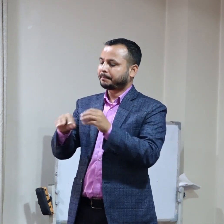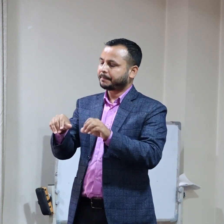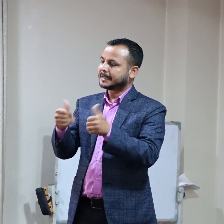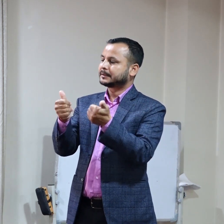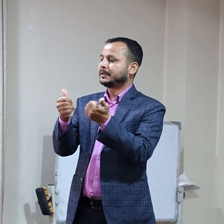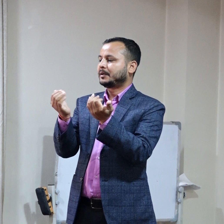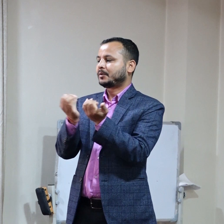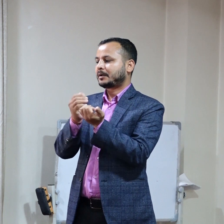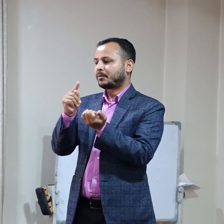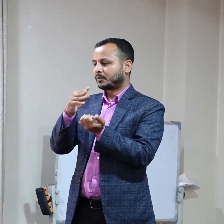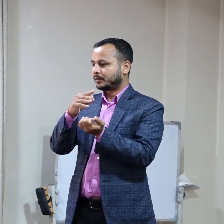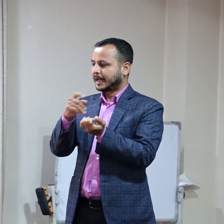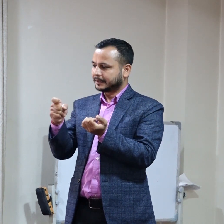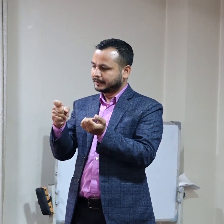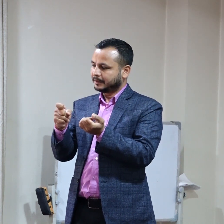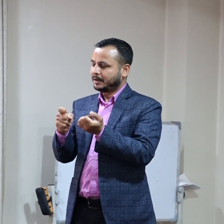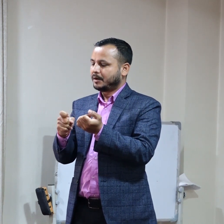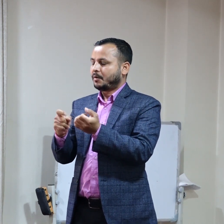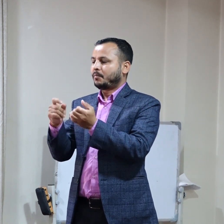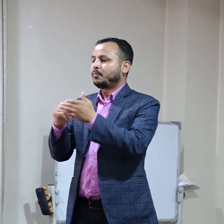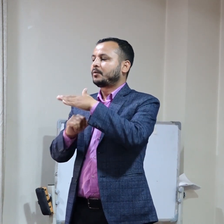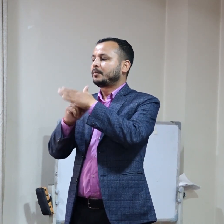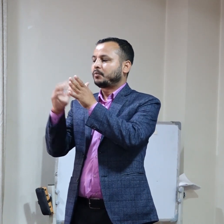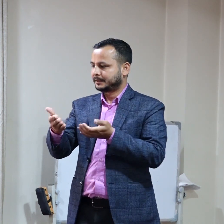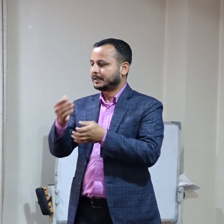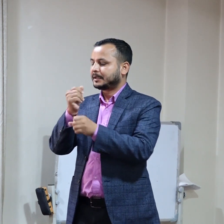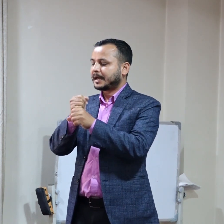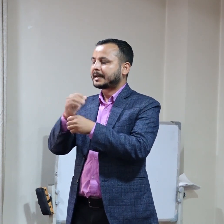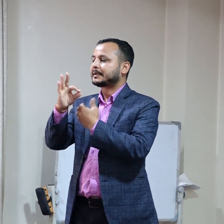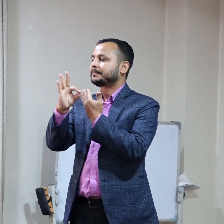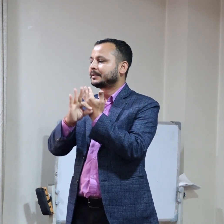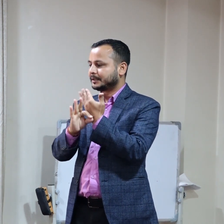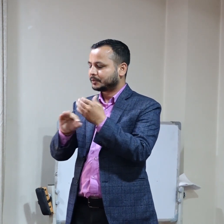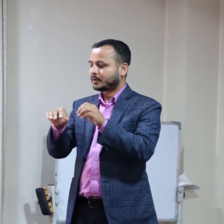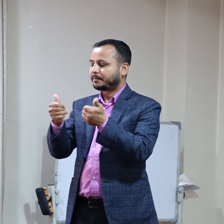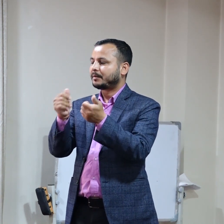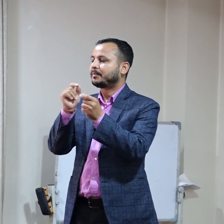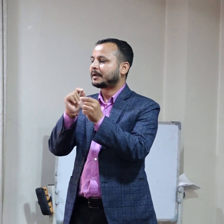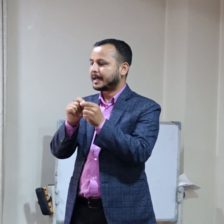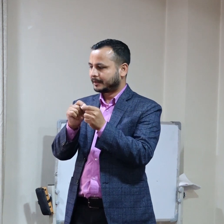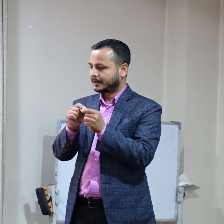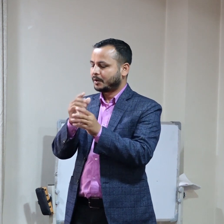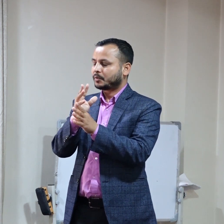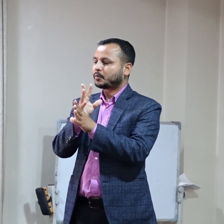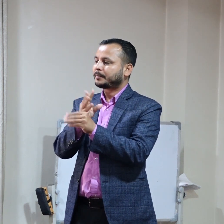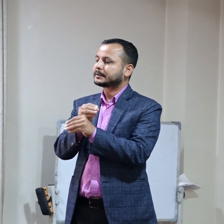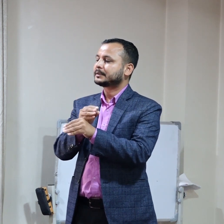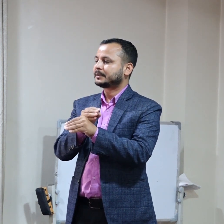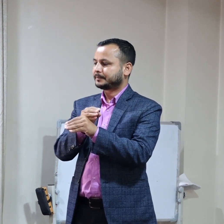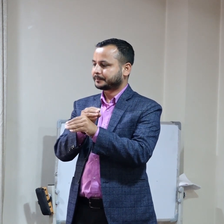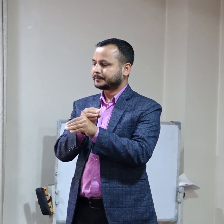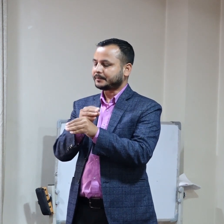गरेर यो कार्यविधि पास गर्नको लागि सम्पूर्णलाई चाहिँ म यो कार्यविधिमा सफल बनाउनको लागि